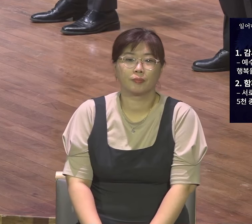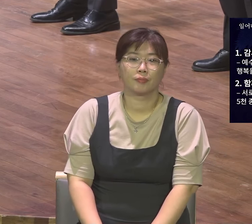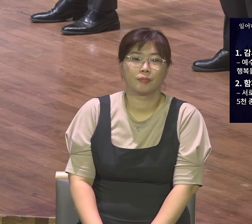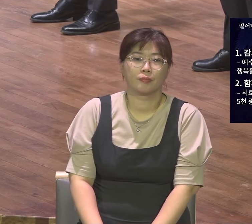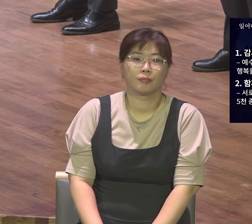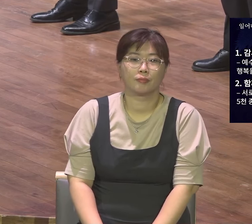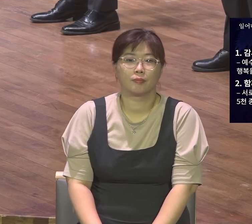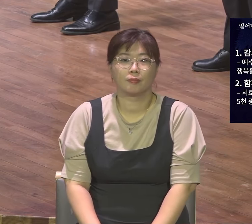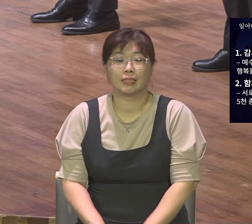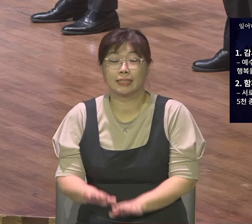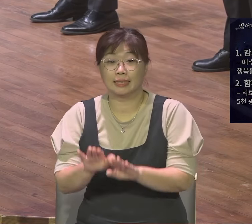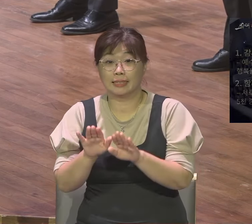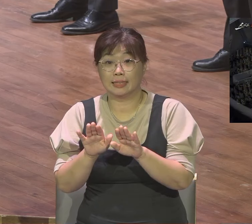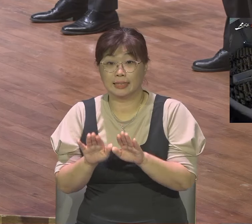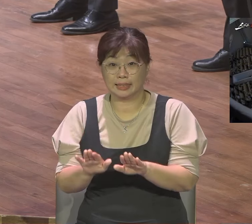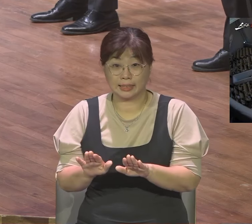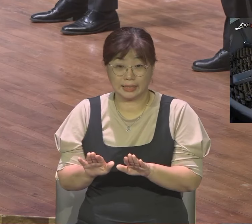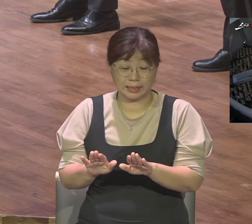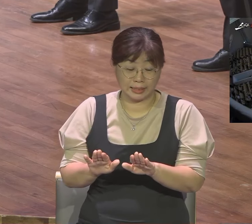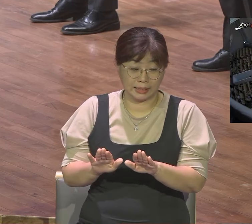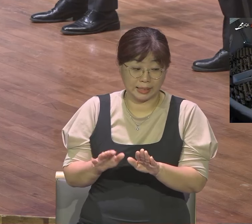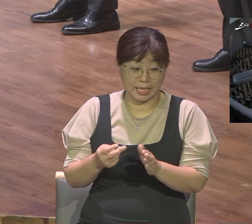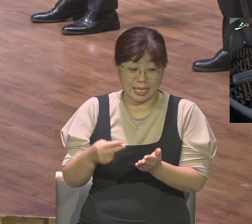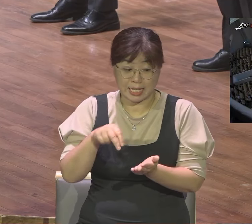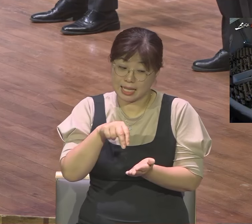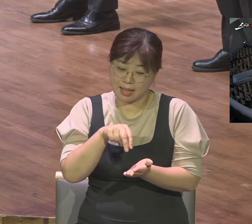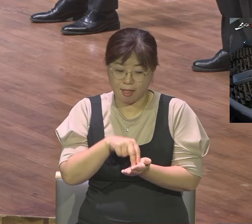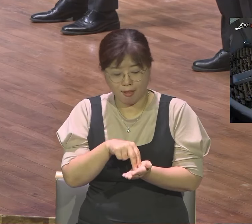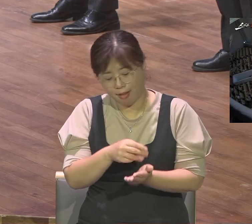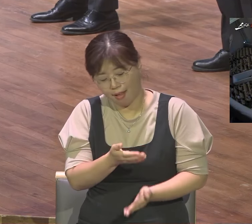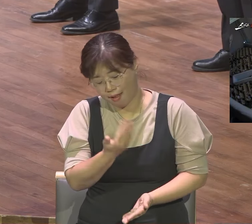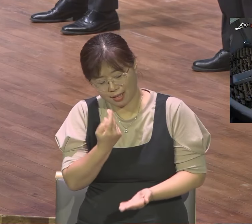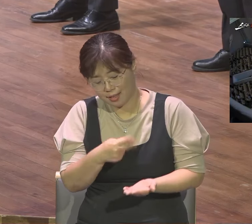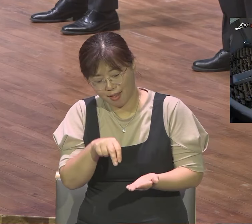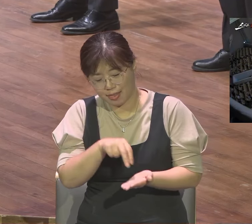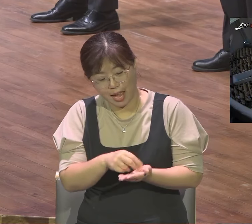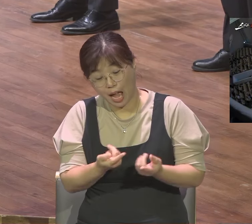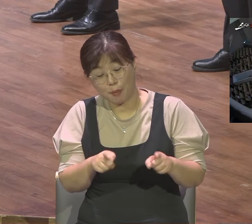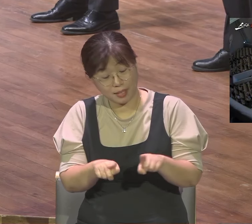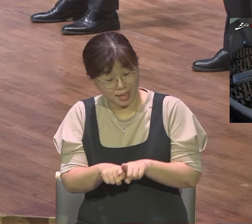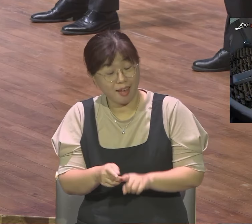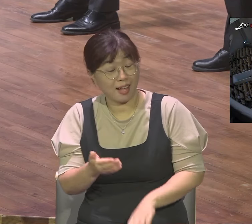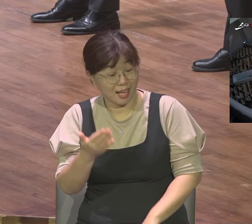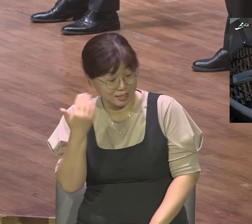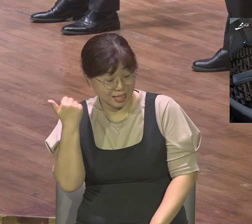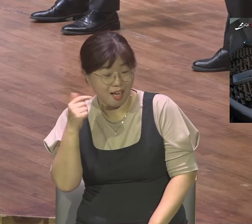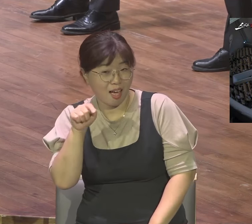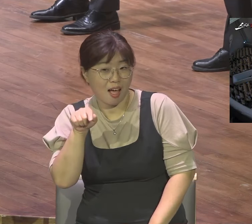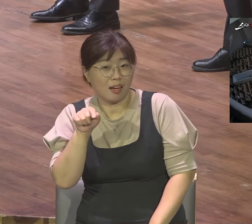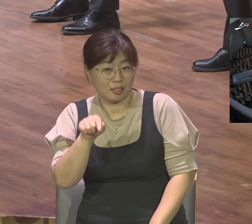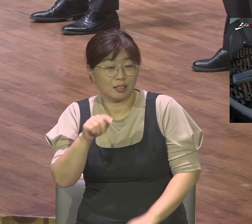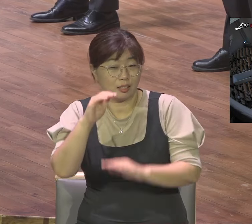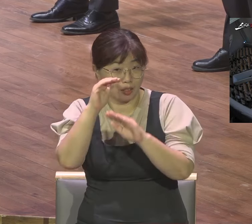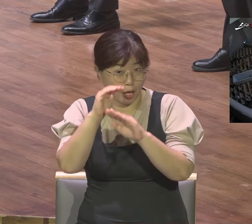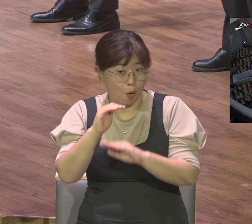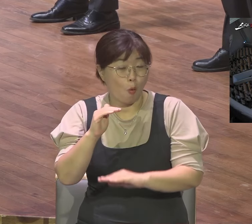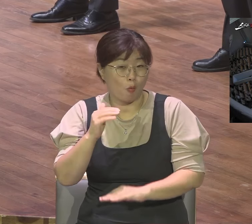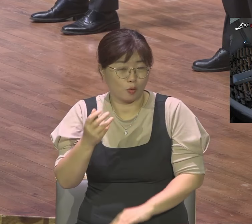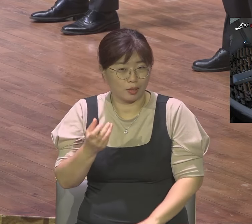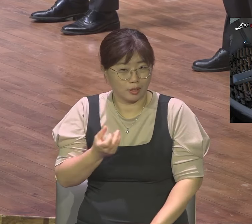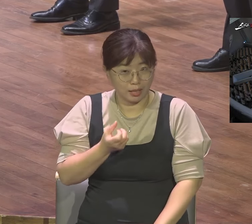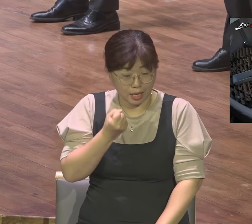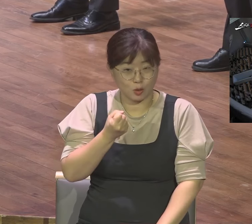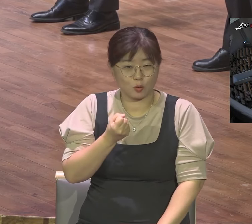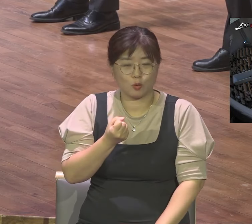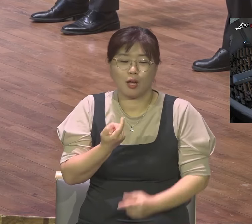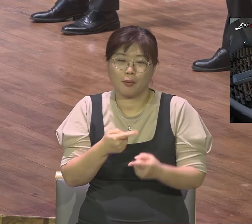시간에는 일어나 함께 가자는 말씀을 붙잡고 한 마음을 가지고 우리 중보 기도를 하도록 하겠습니다. 이